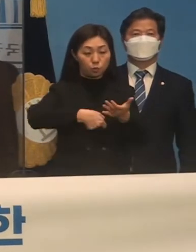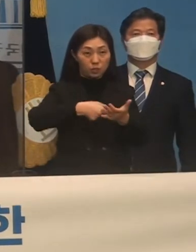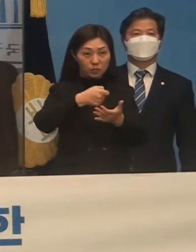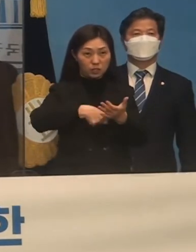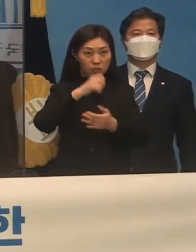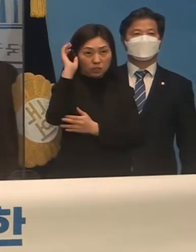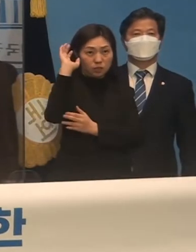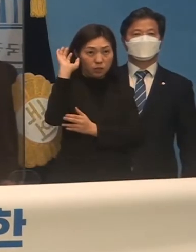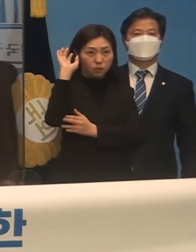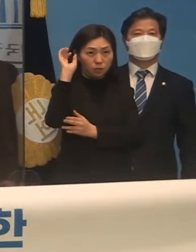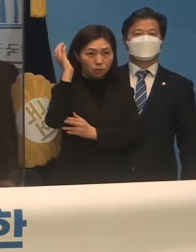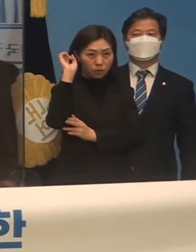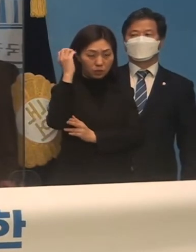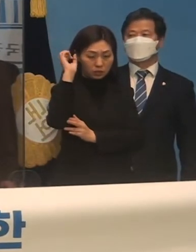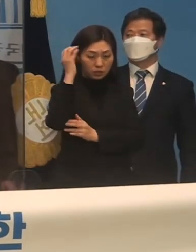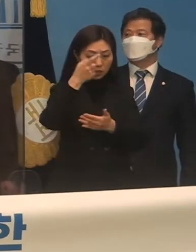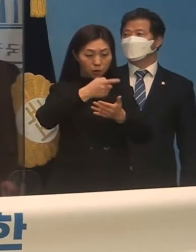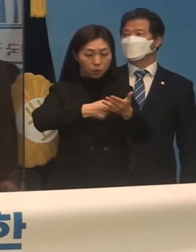맡은